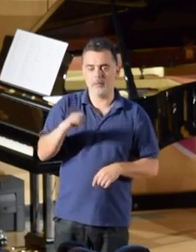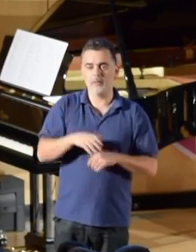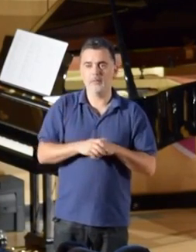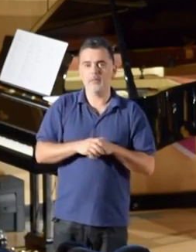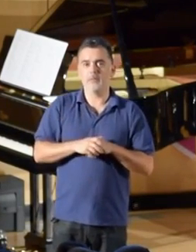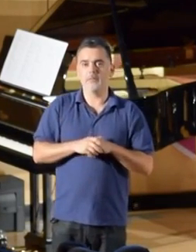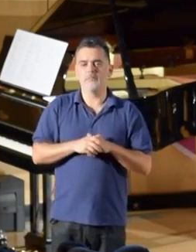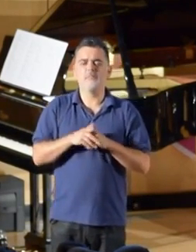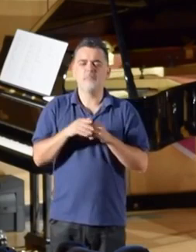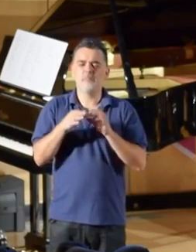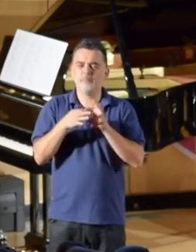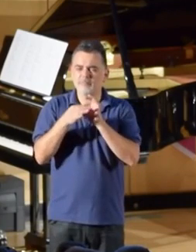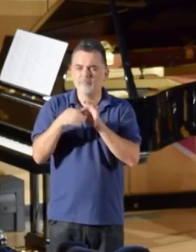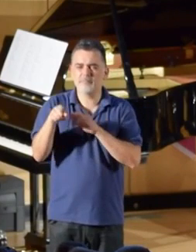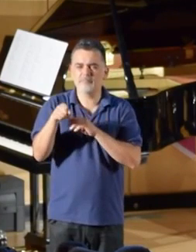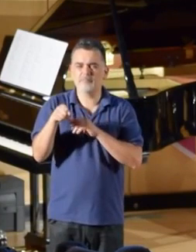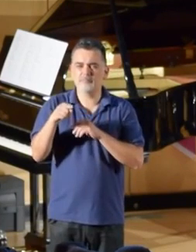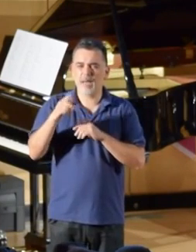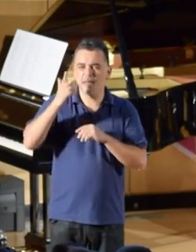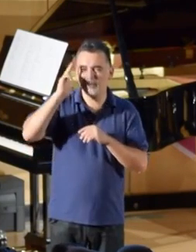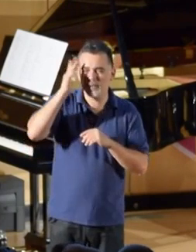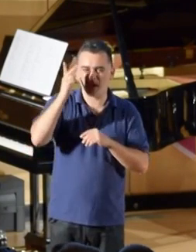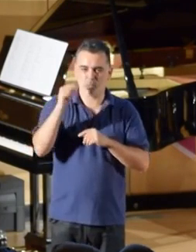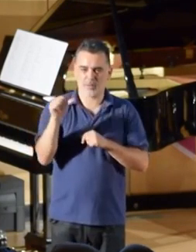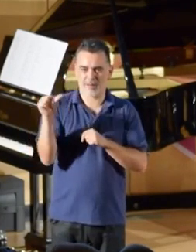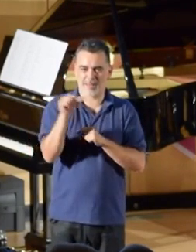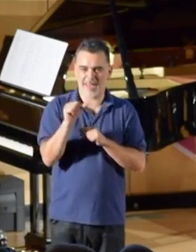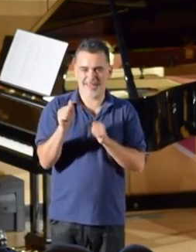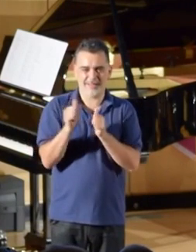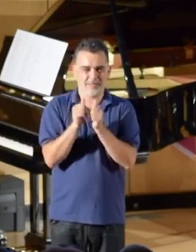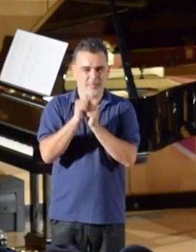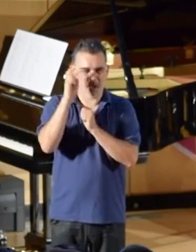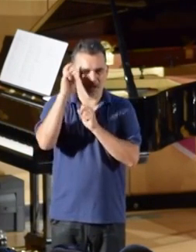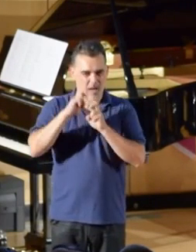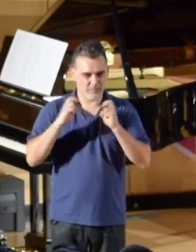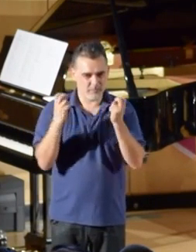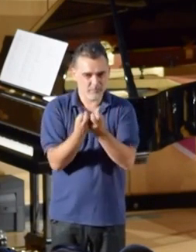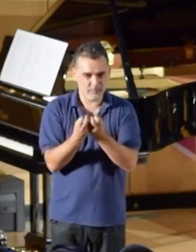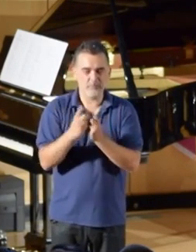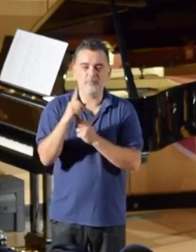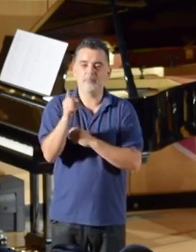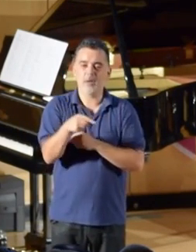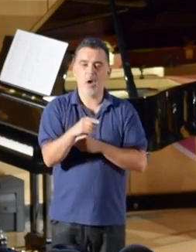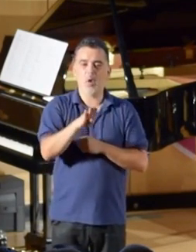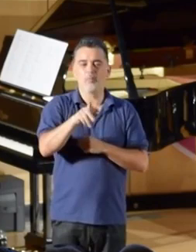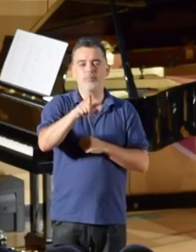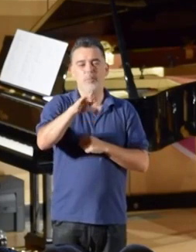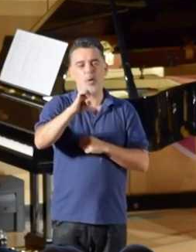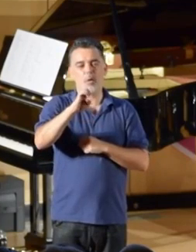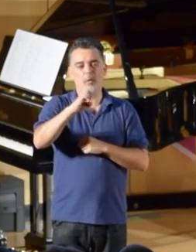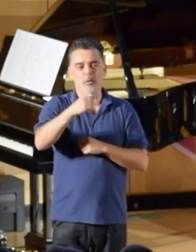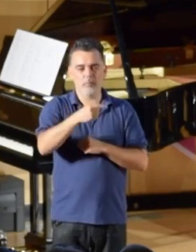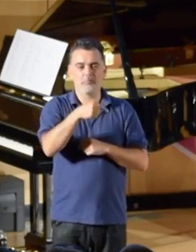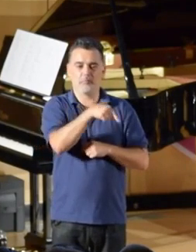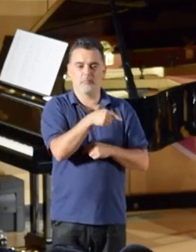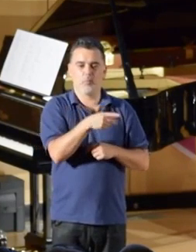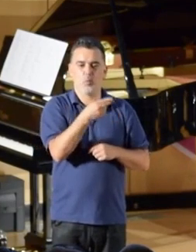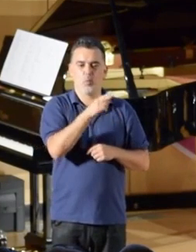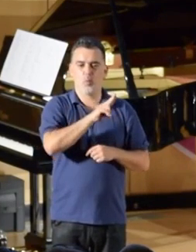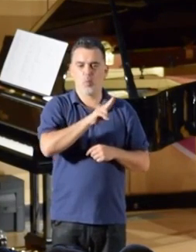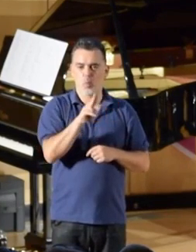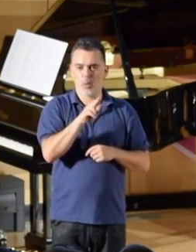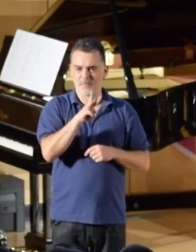eben bezüglich des Nationalen AIDS-Beirates, und auch der Blog, Uli Wudemann hat ja dazu auch geschrieben, der leider heute nicht